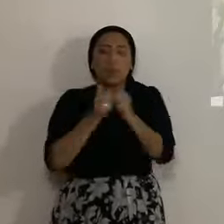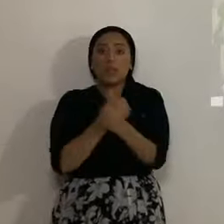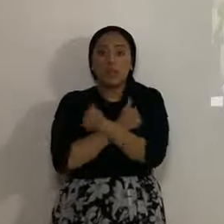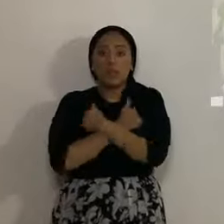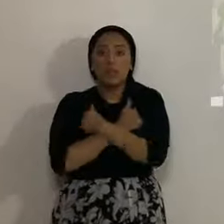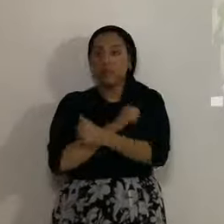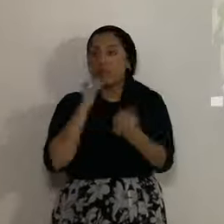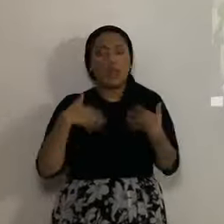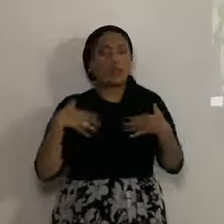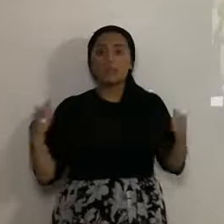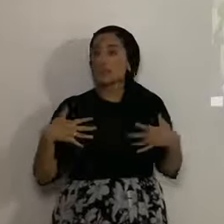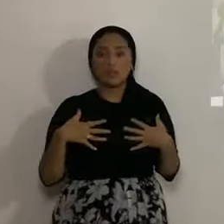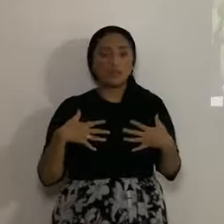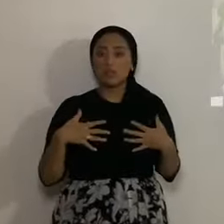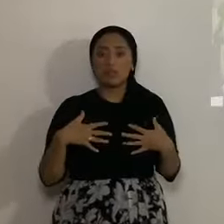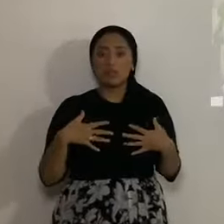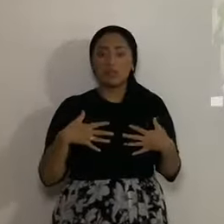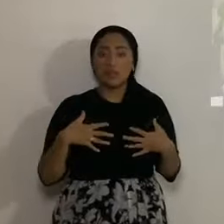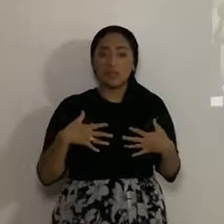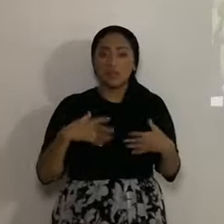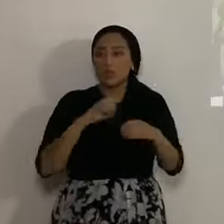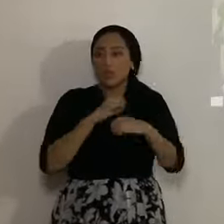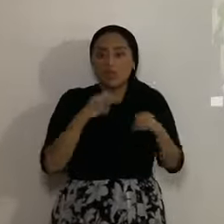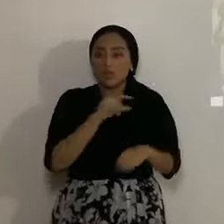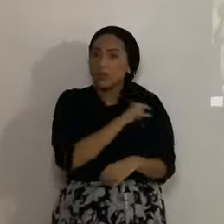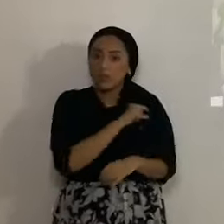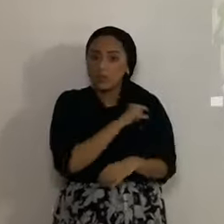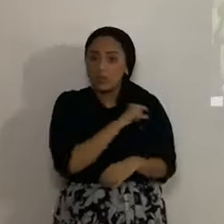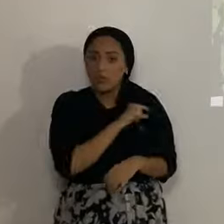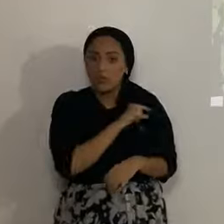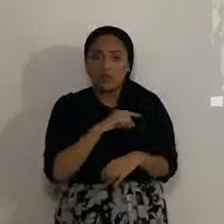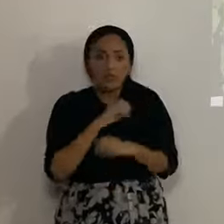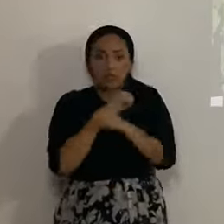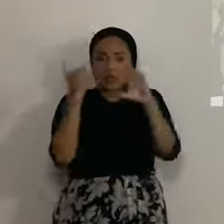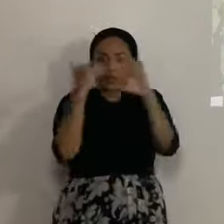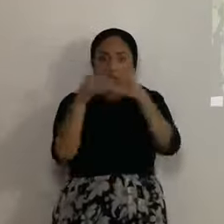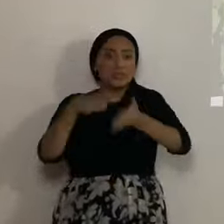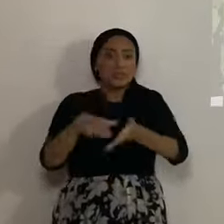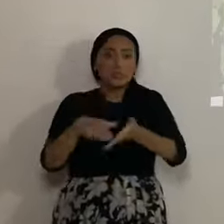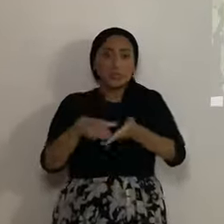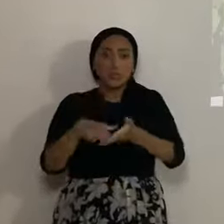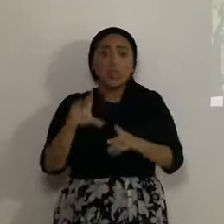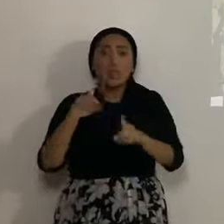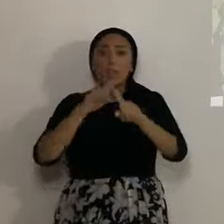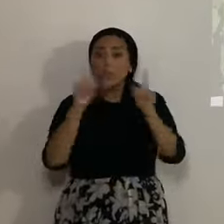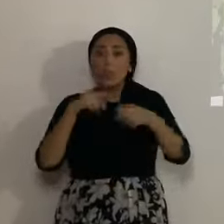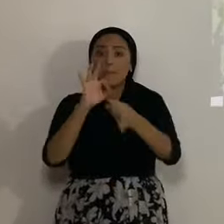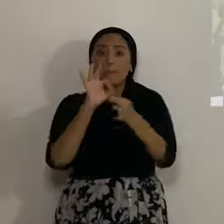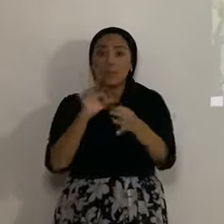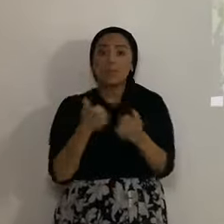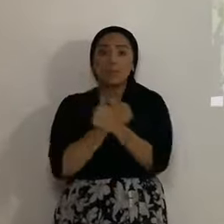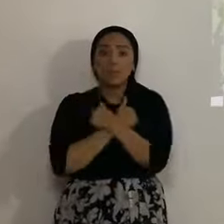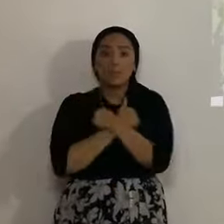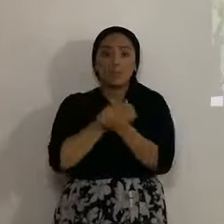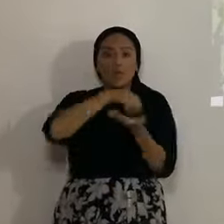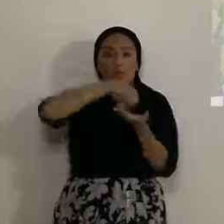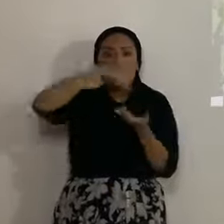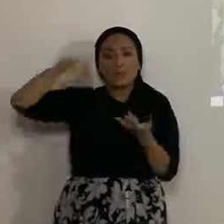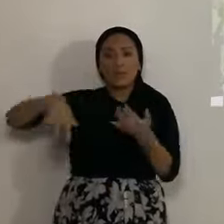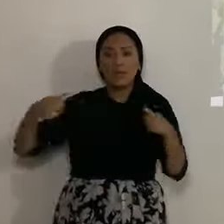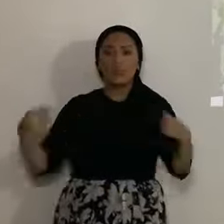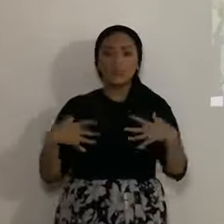no hay temor, entonces, por lo tanto, no hay culpabilidad, porque no hay mensajeros de muerte, sino que el perfecto amor echa fuera